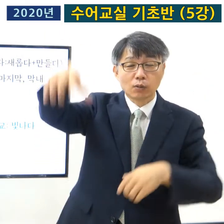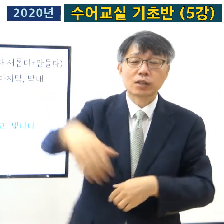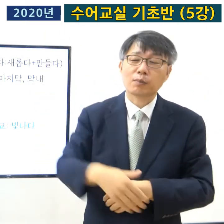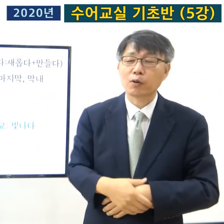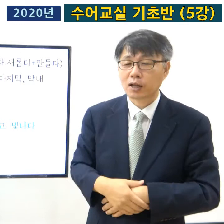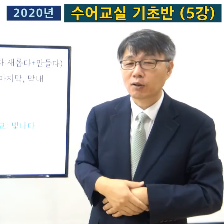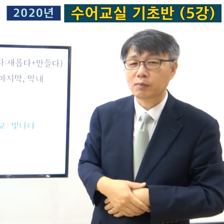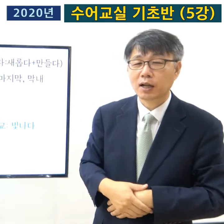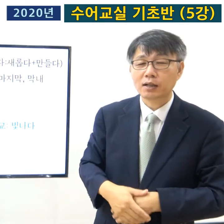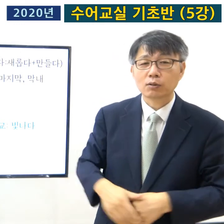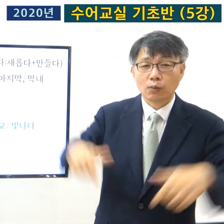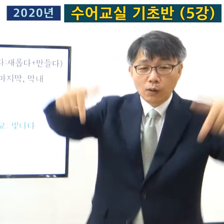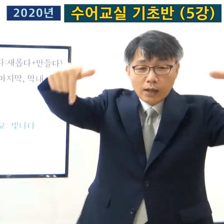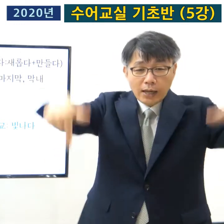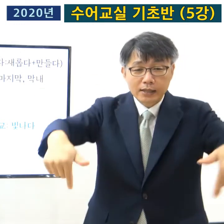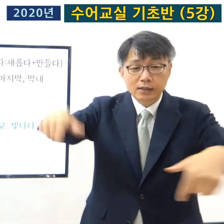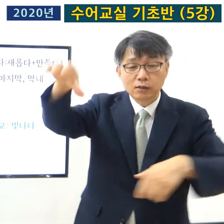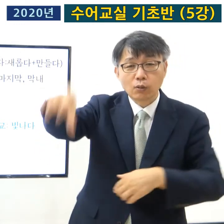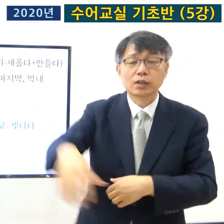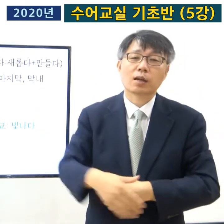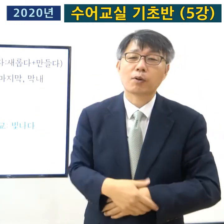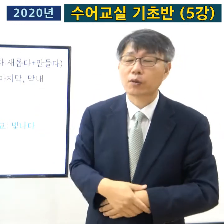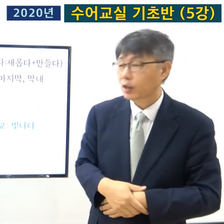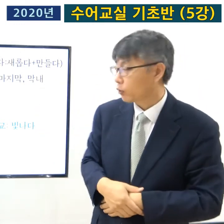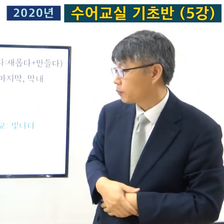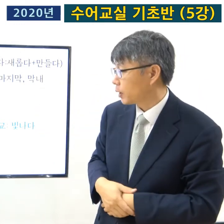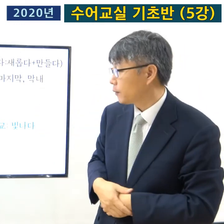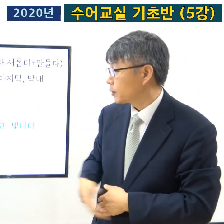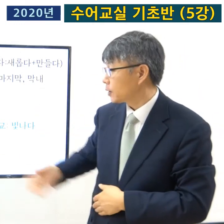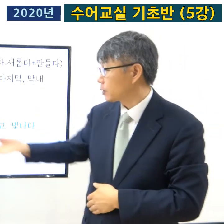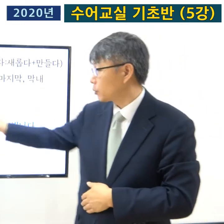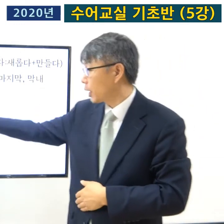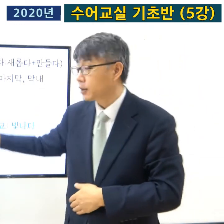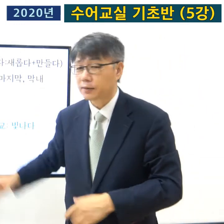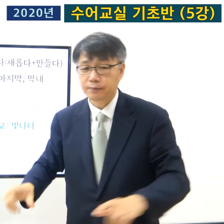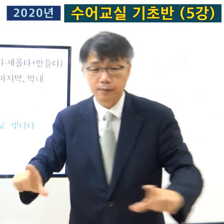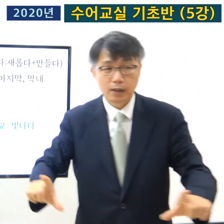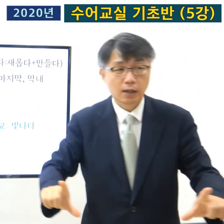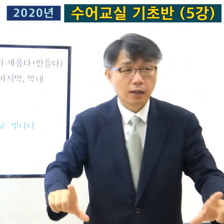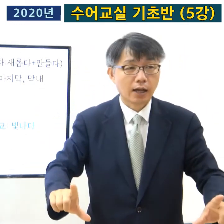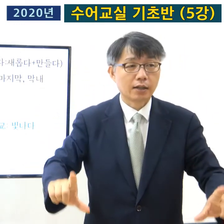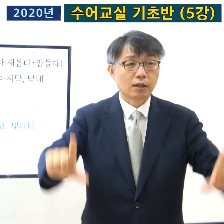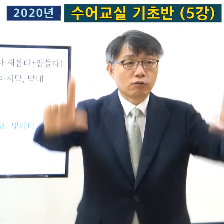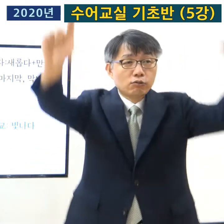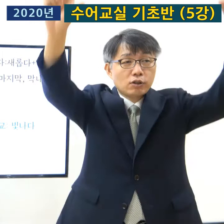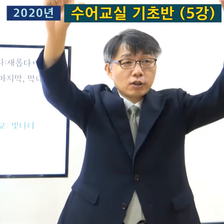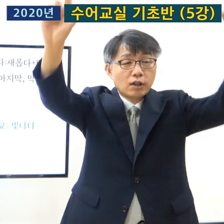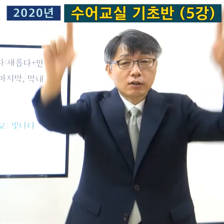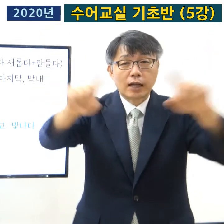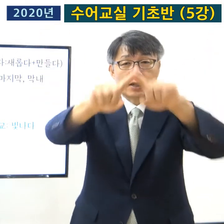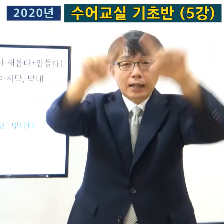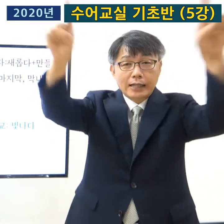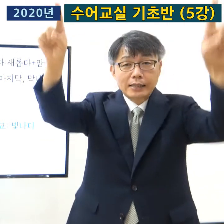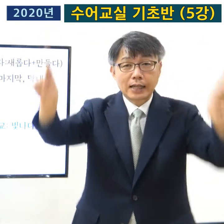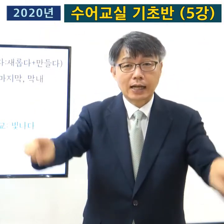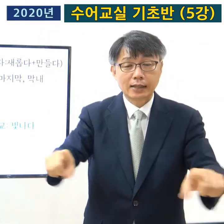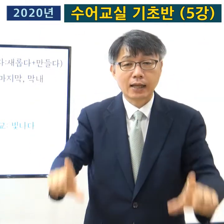이렇게 표현하기도 합니다. 또 해 지는 곳 이렇게 표현하기도 합니다. 좀 해는 해가 이렇게 뜨는 거예요. 날일자인데